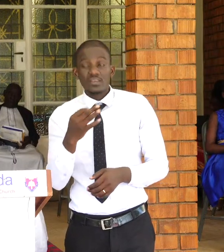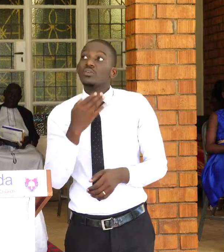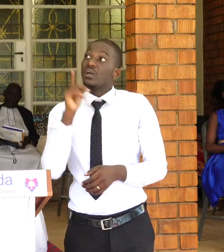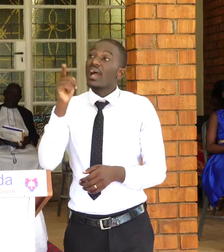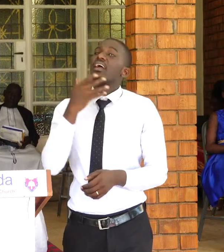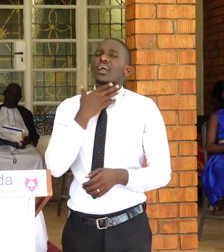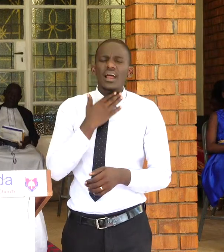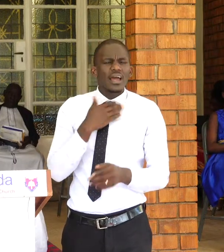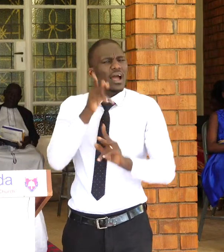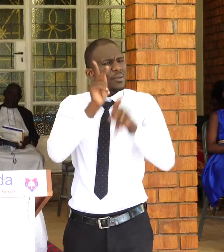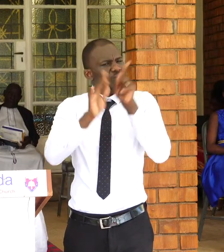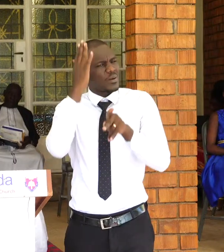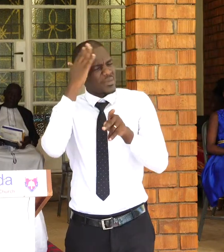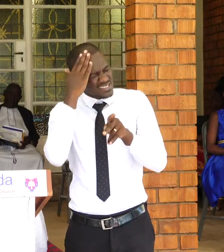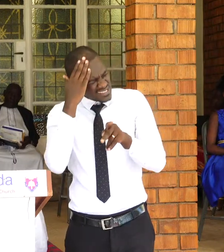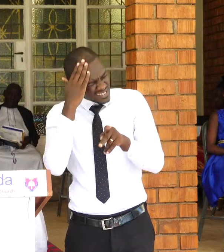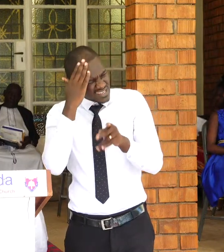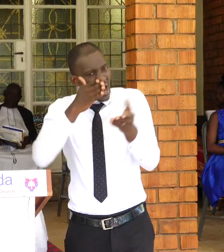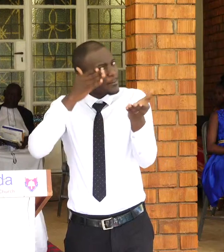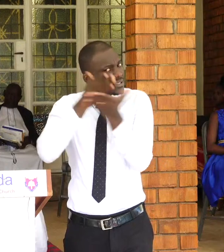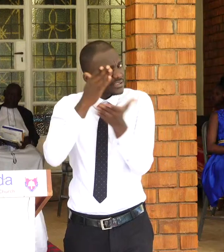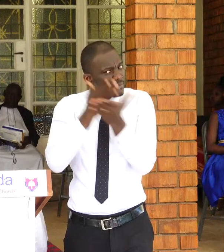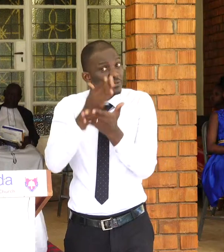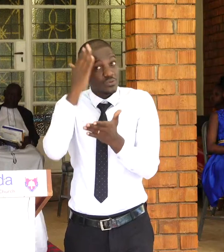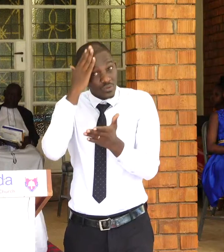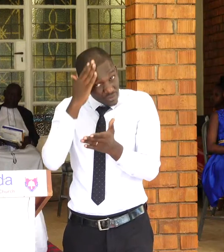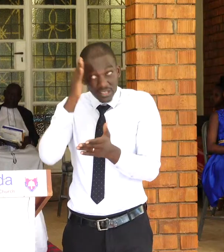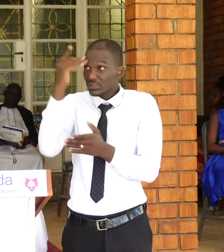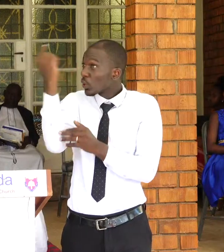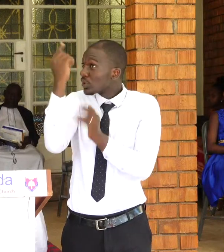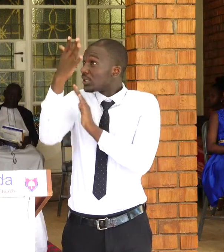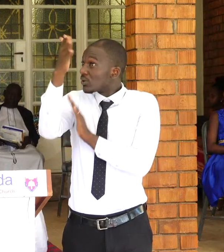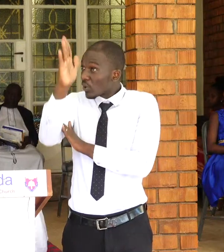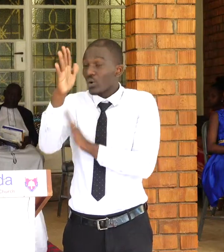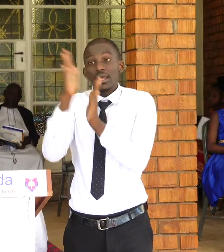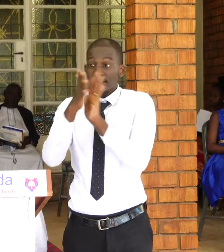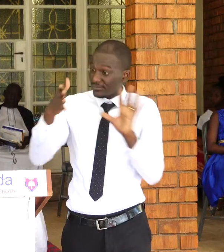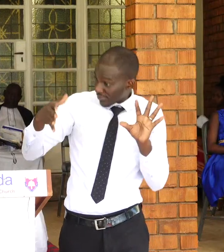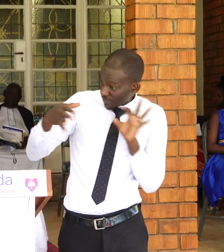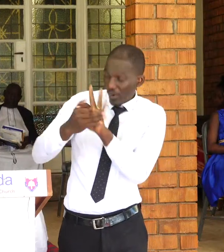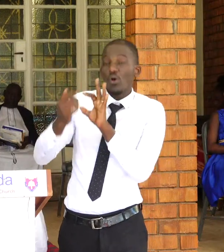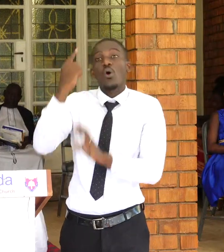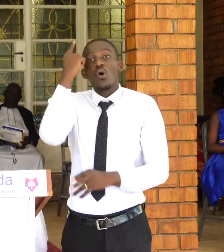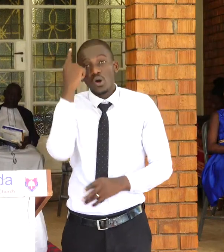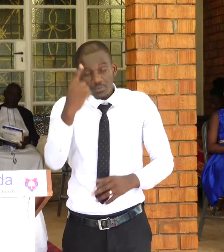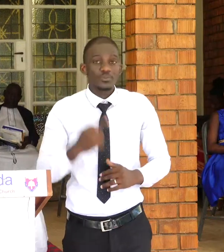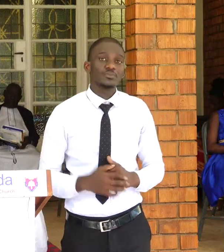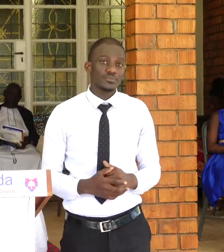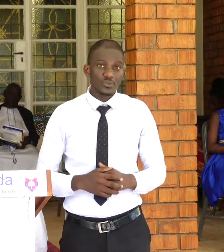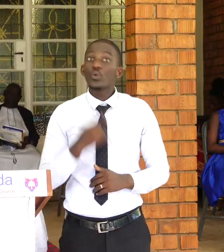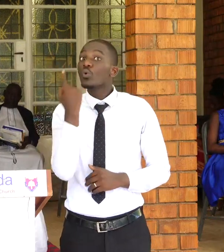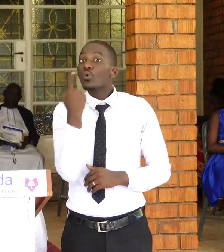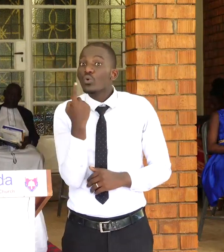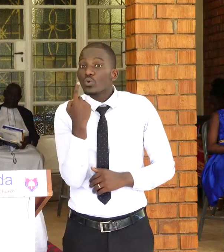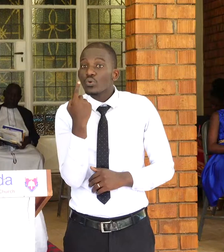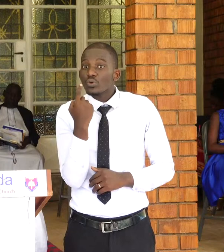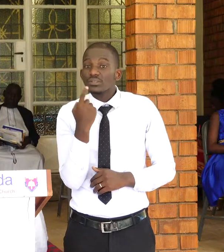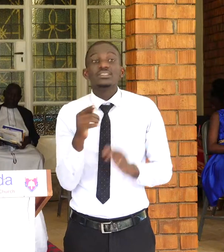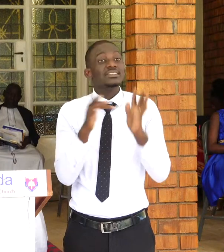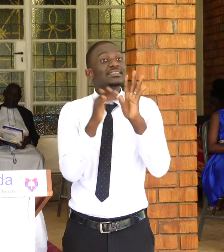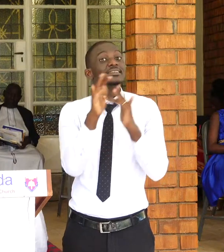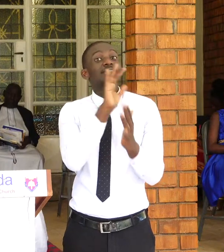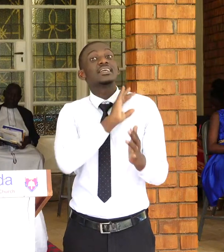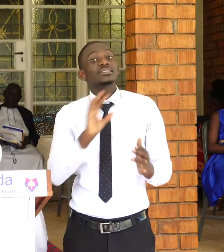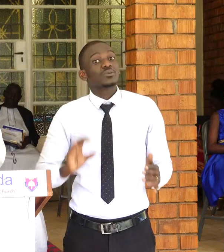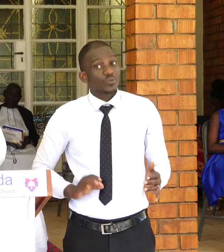amazima, okutegerera ddala amazima nti waliwo Katonda omu n'omutabaganya wa Katonda atya omu, ani, omusajja Yesu